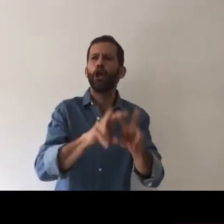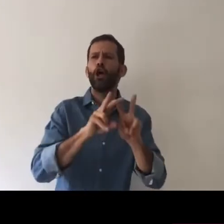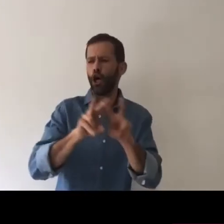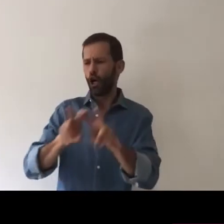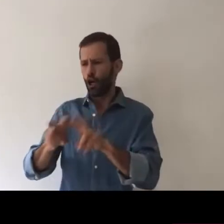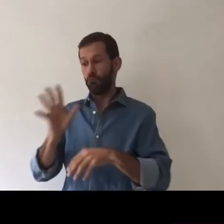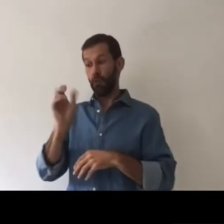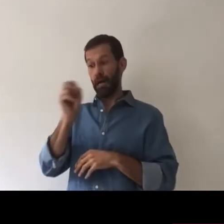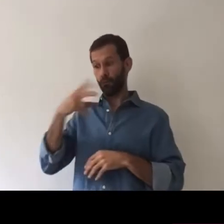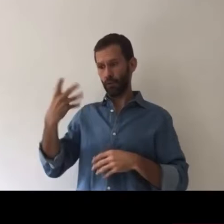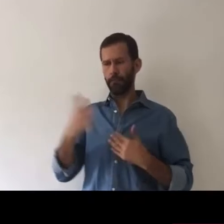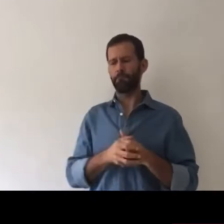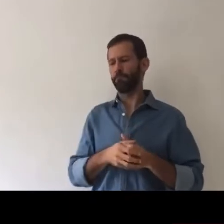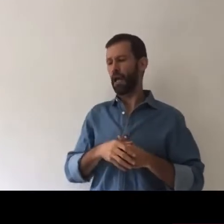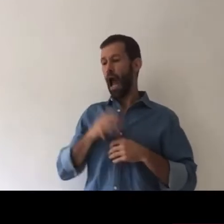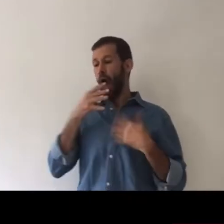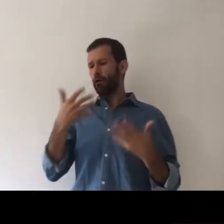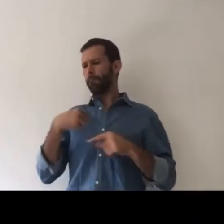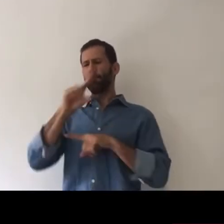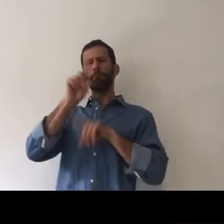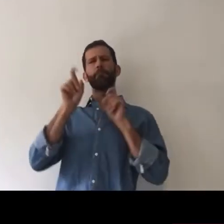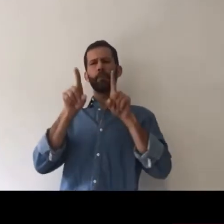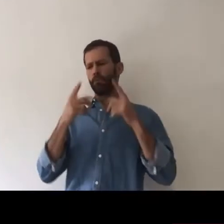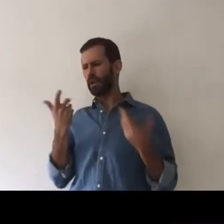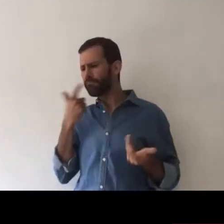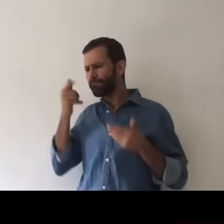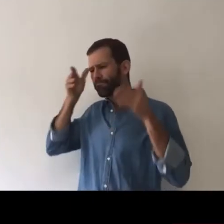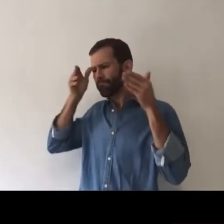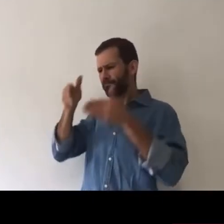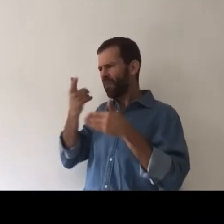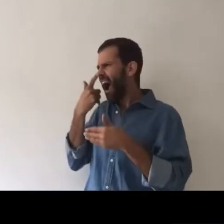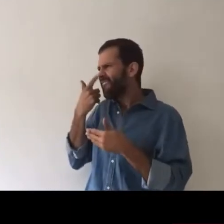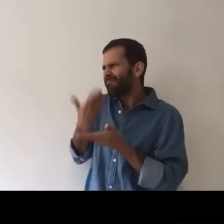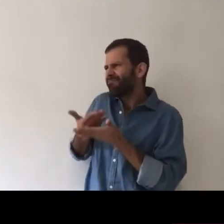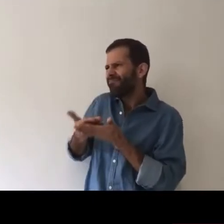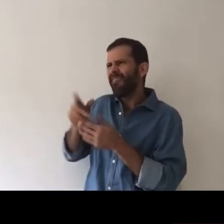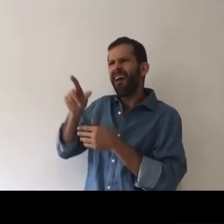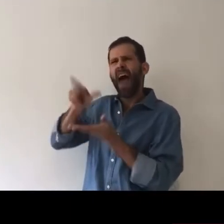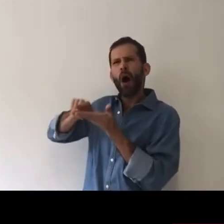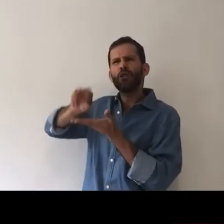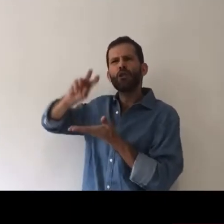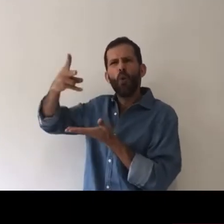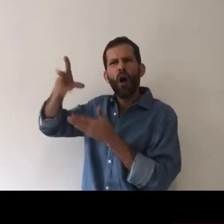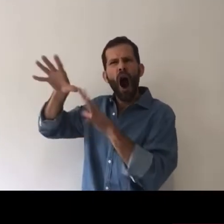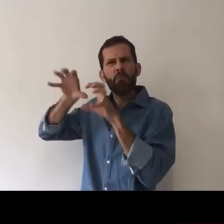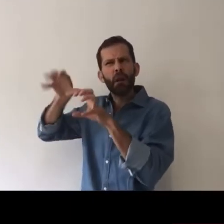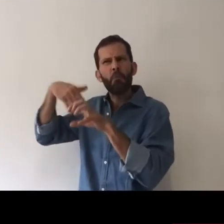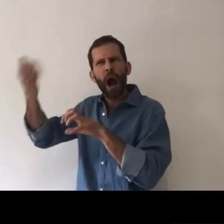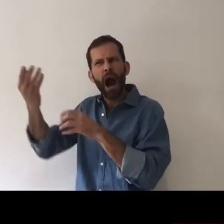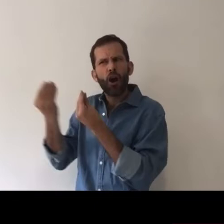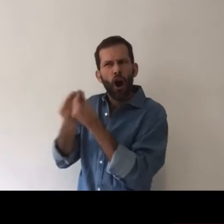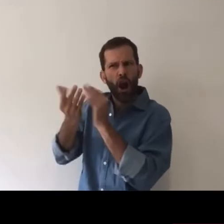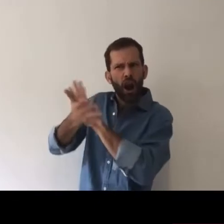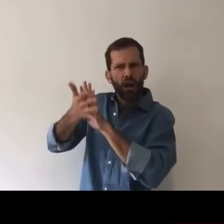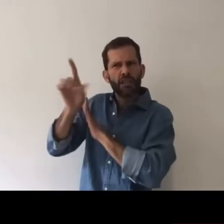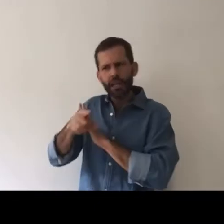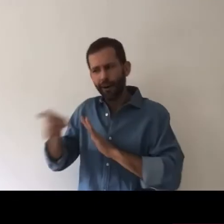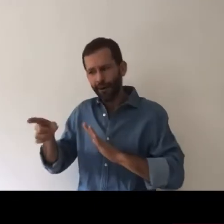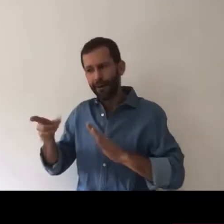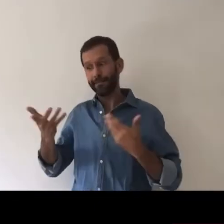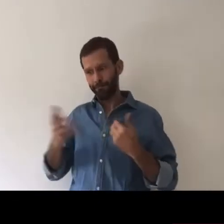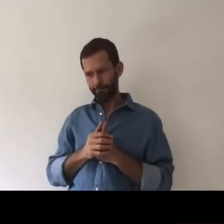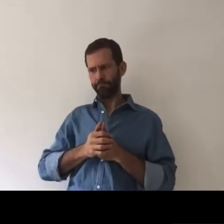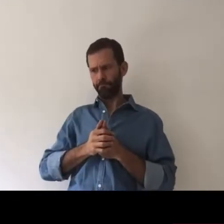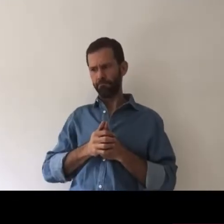decidimos hacer experimentos cuyos resultados ahora os voy a explicar. ¿Qué pasa